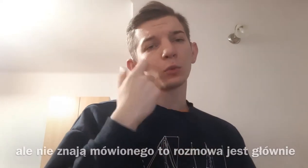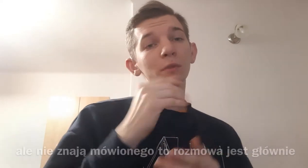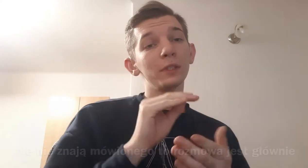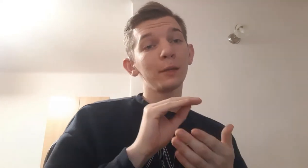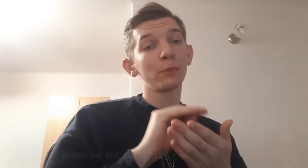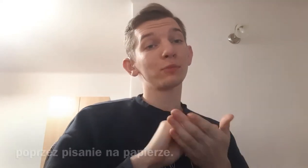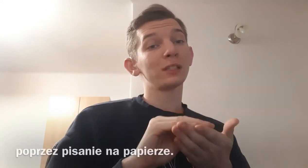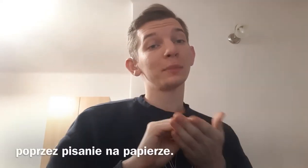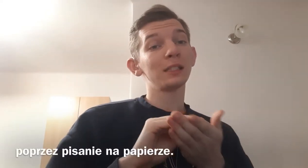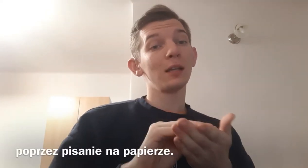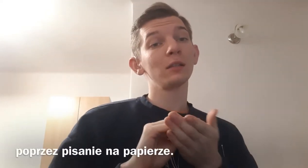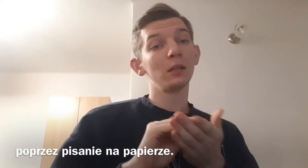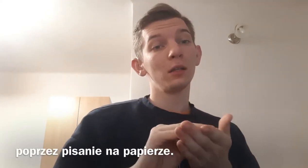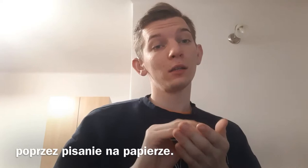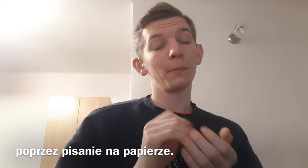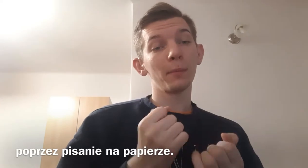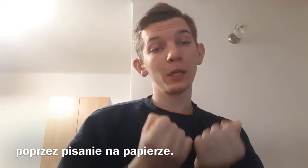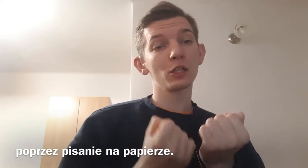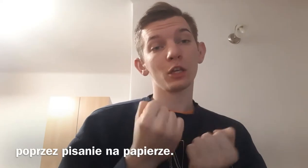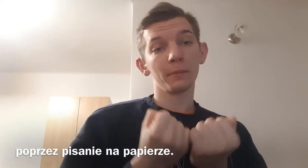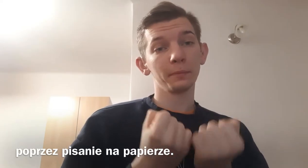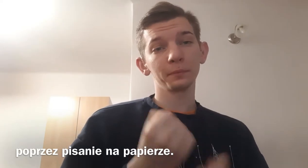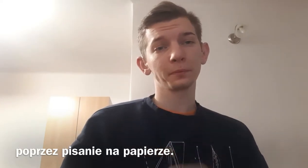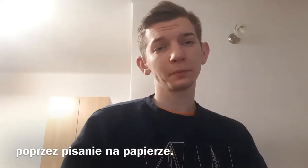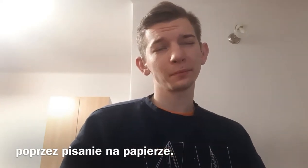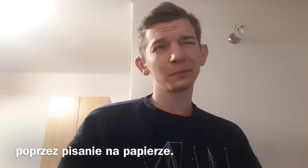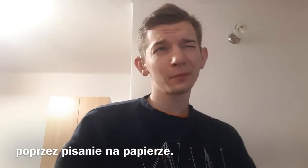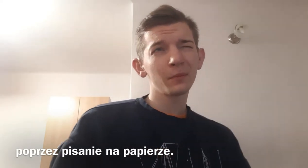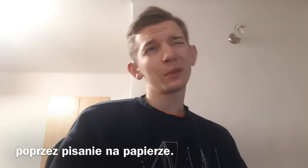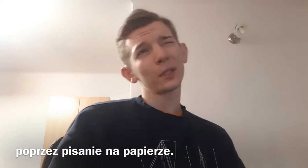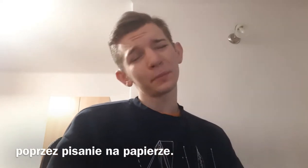głównie poprzez pisanie na papierze.